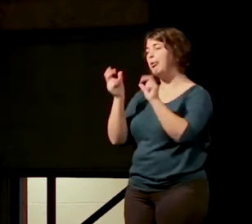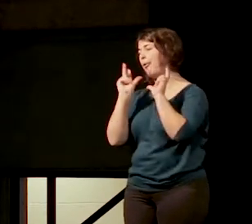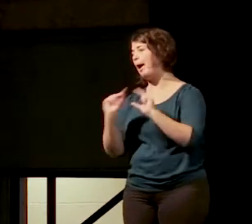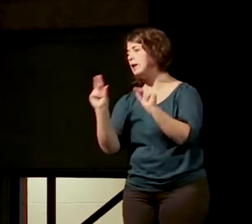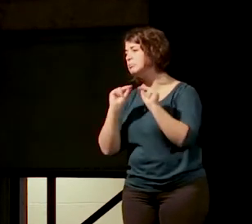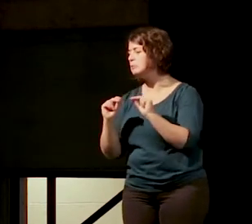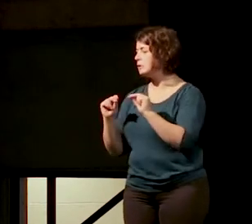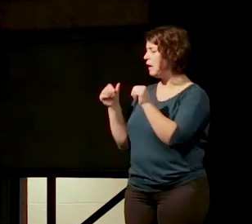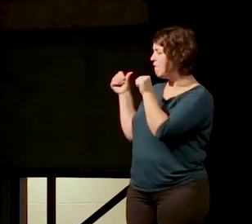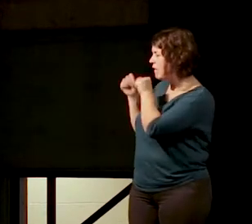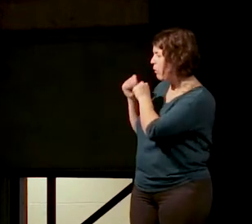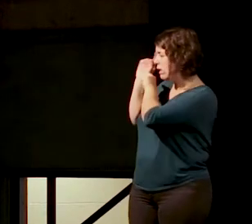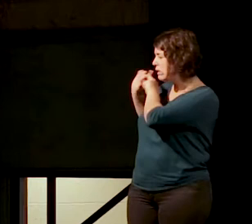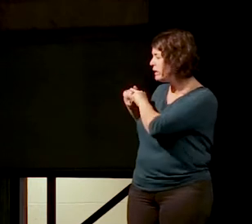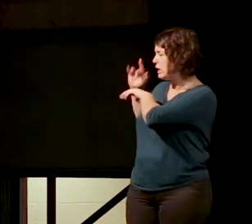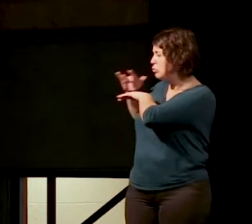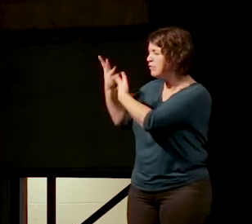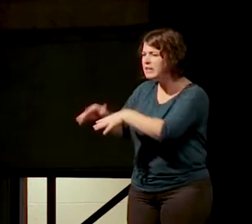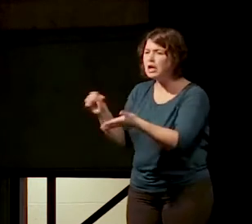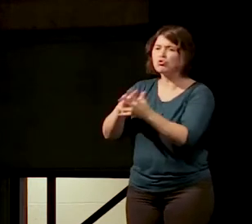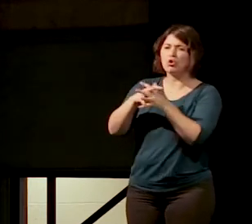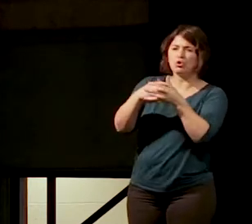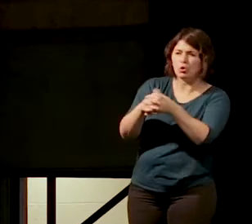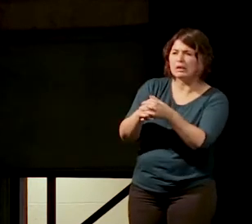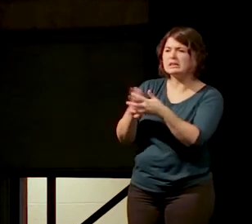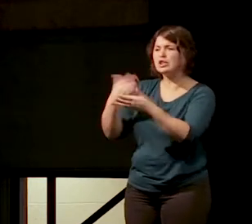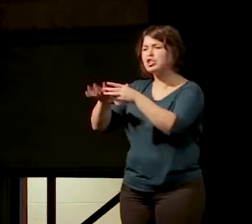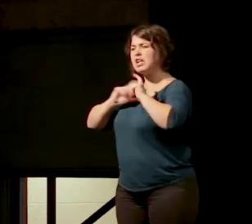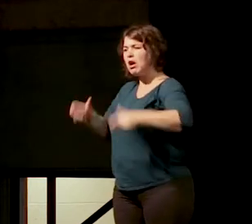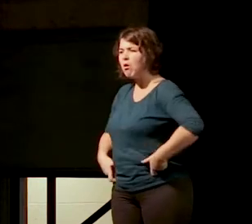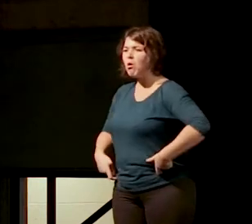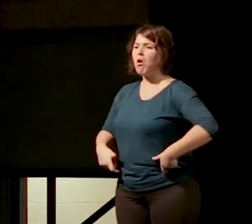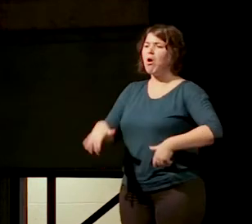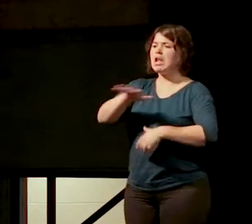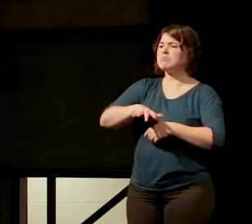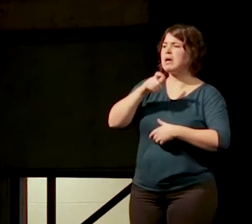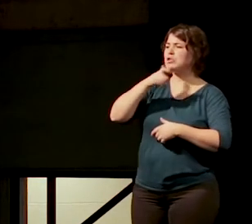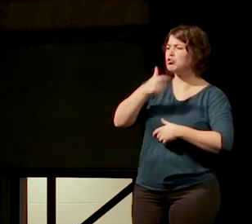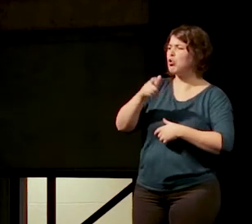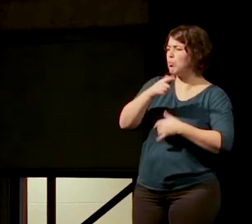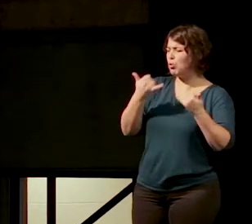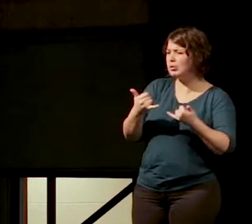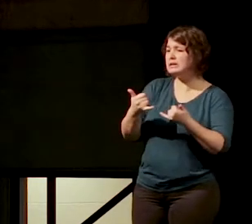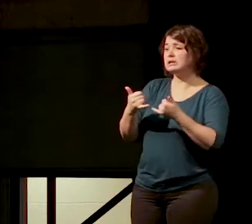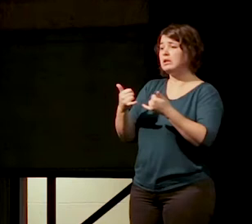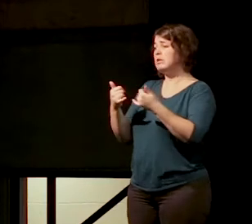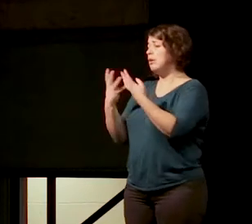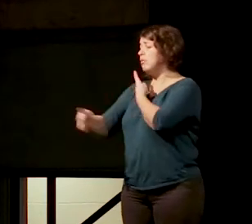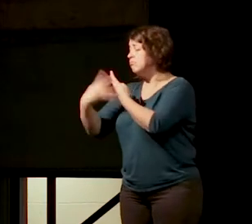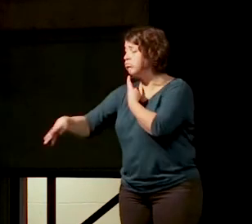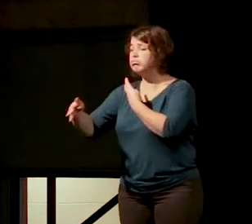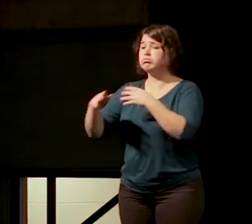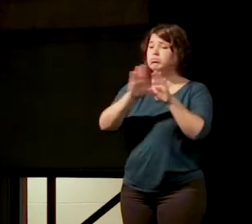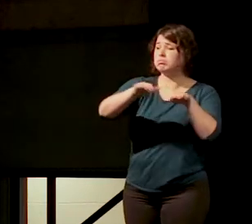nous avons fait en crible. Le centre de loisirs, le self dans les écoles, la refonte de l'espace Jean Gourmelon, le terrain synthétique, la piste d'athlétisme,